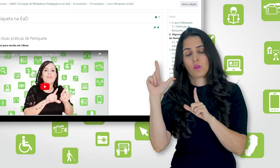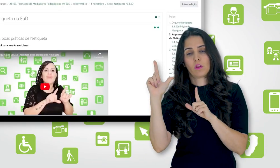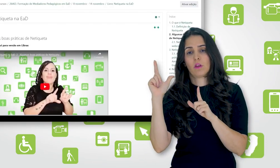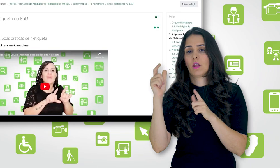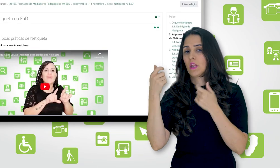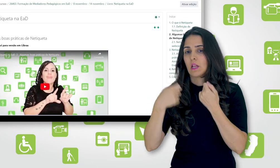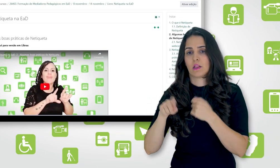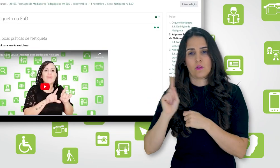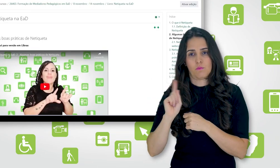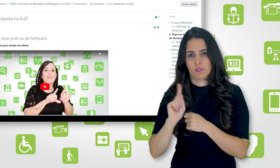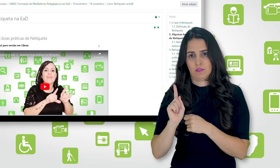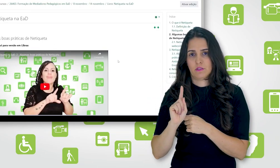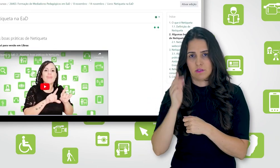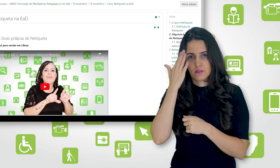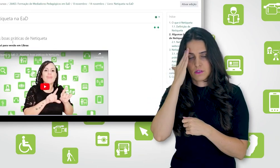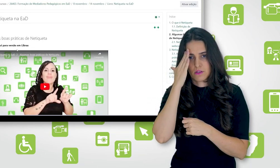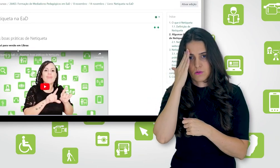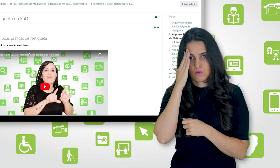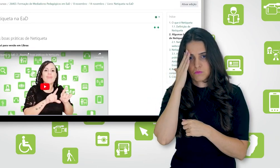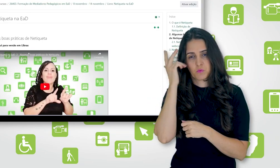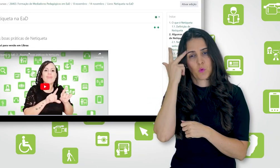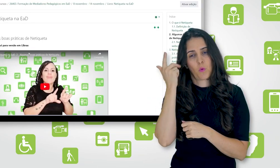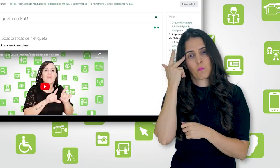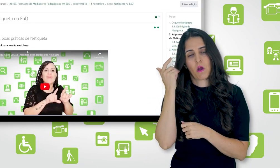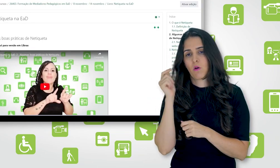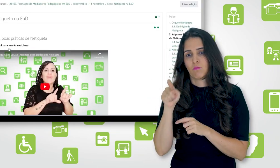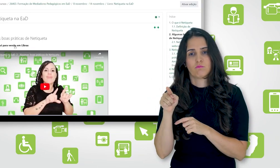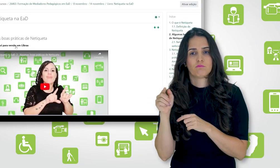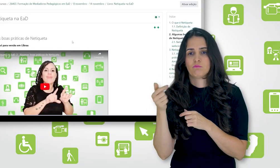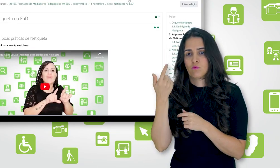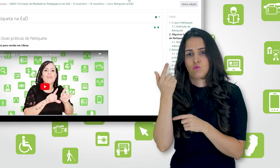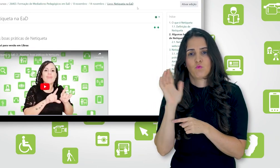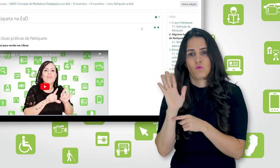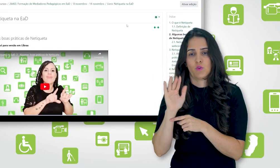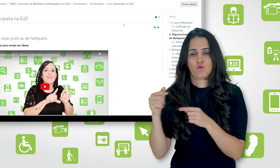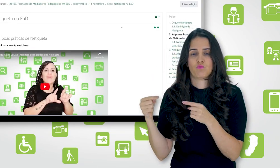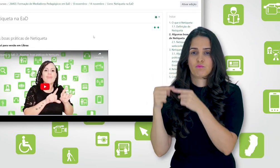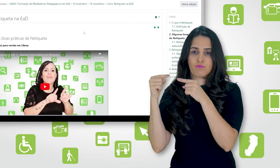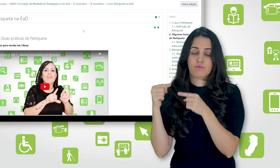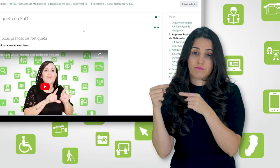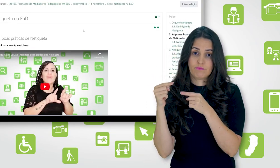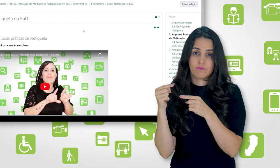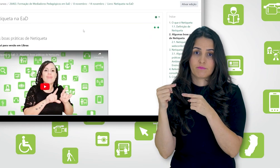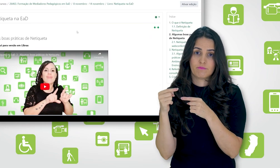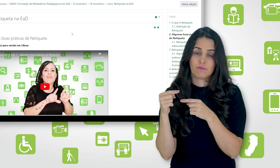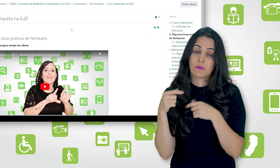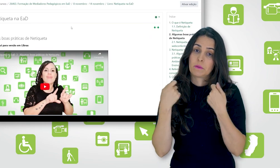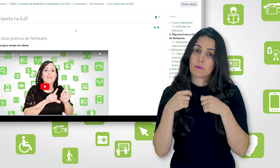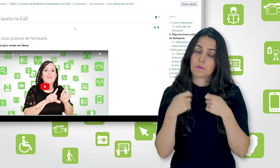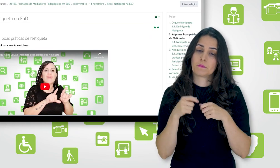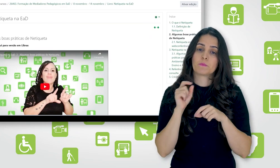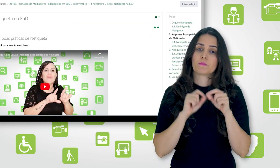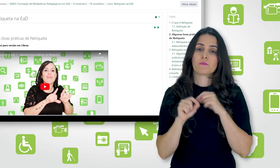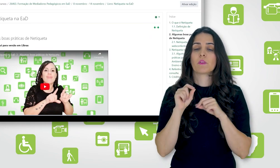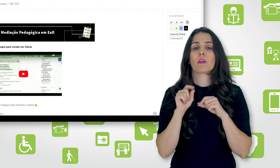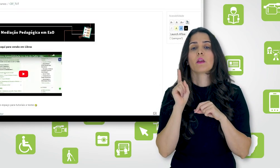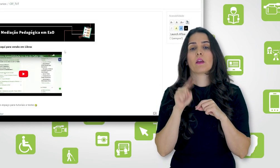então quando eu mudo de página o vídeo está fechadinho aqui isso essa necessidade então de